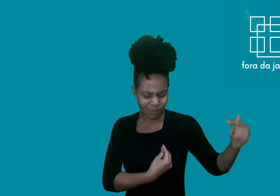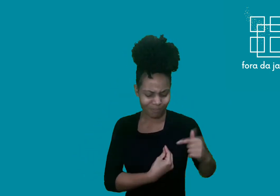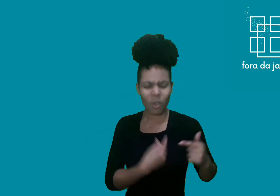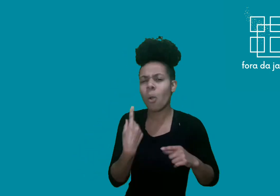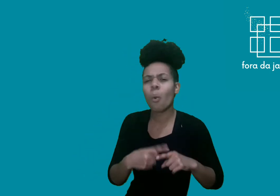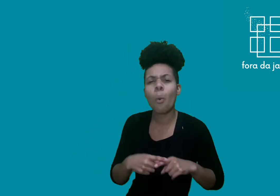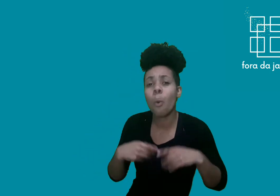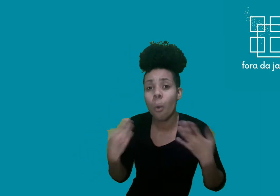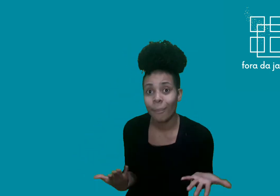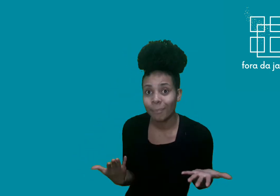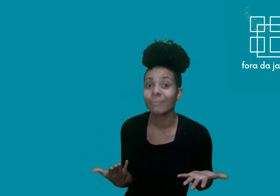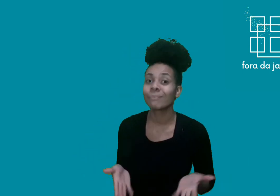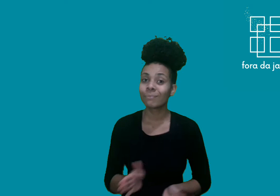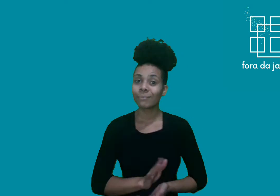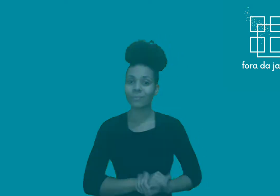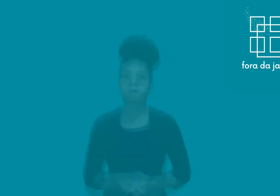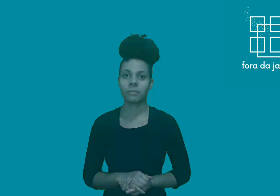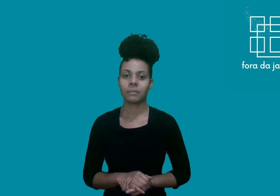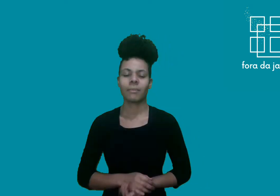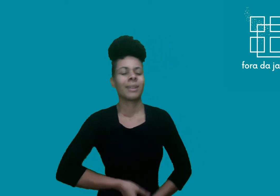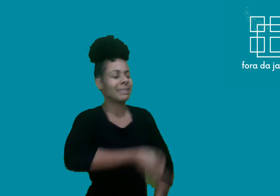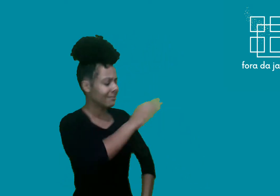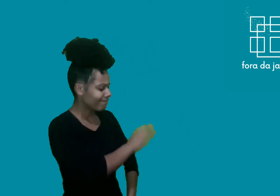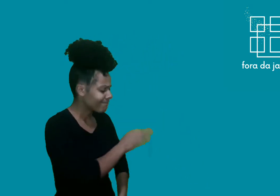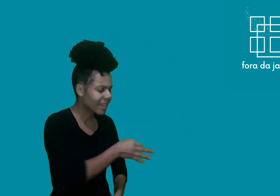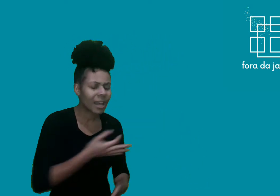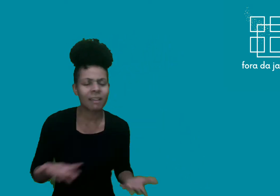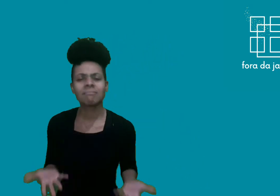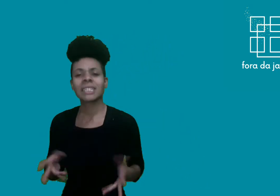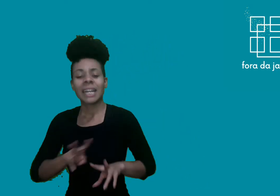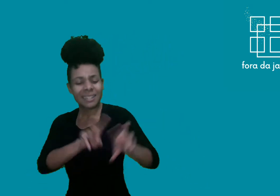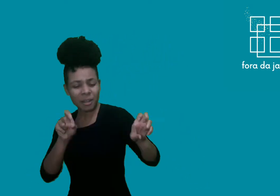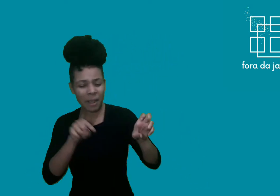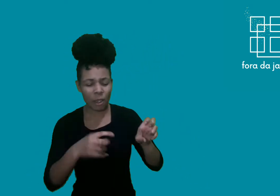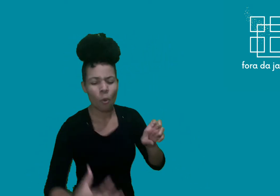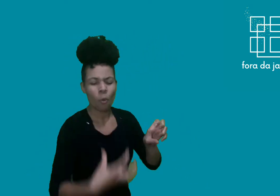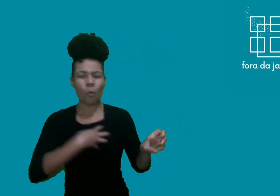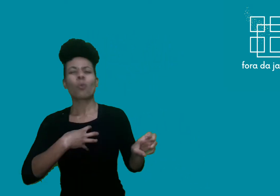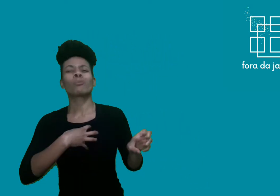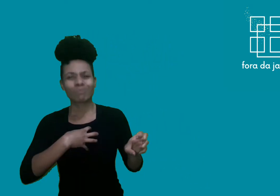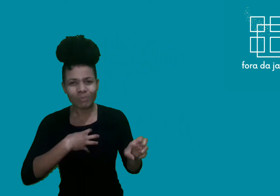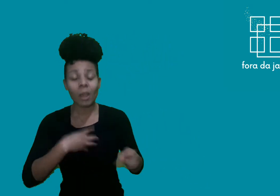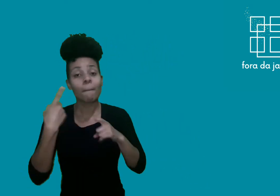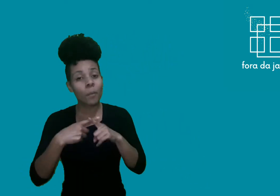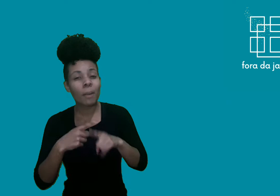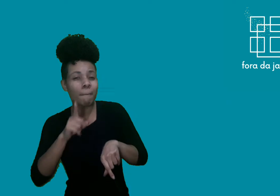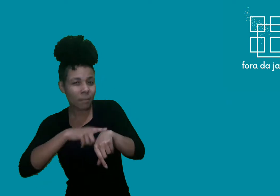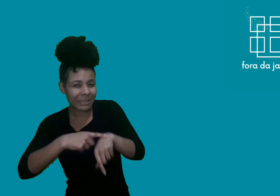fazer algo que me cativasse, algo que fosse do coração, sabe? E quando chega essa vida adulta, fica muito difícil manter